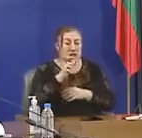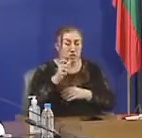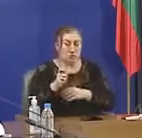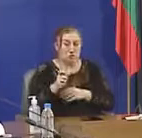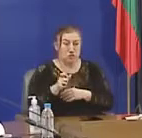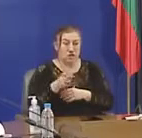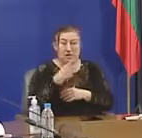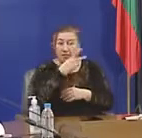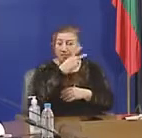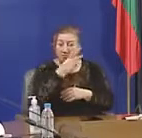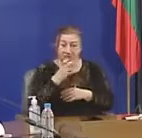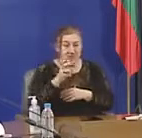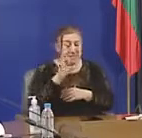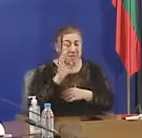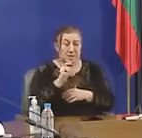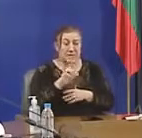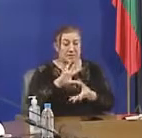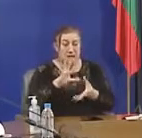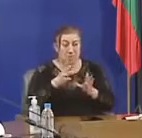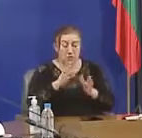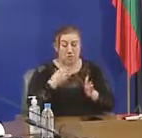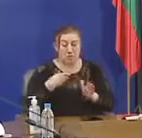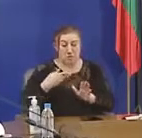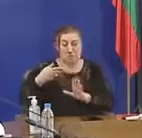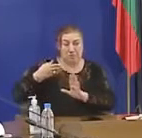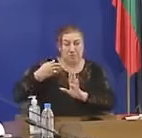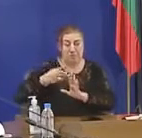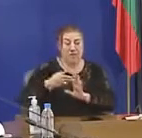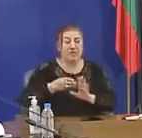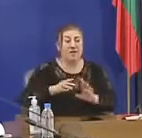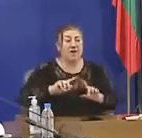от тях ще бъдат и в интензивните ни